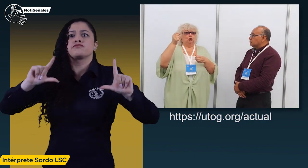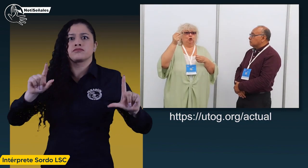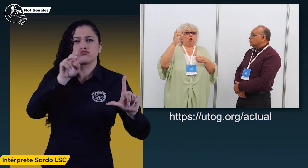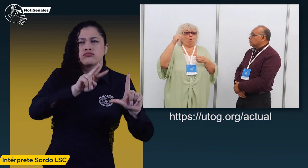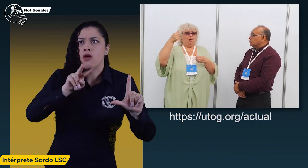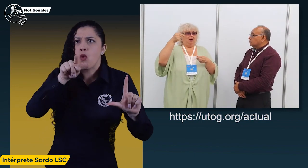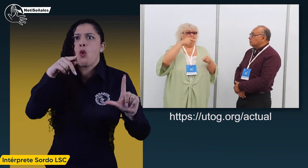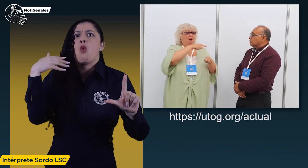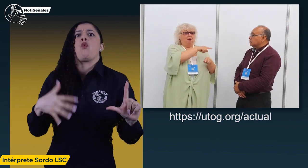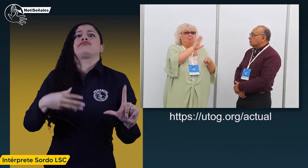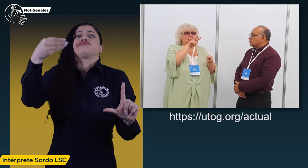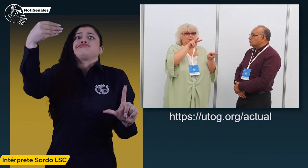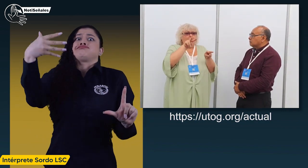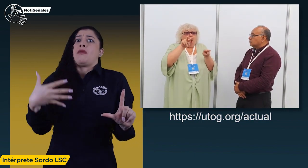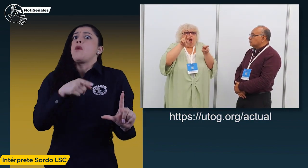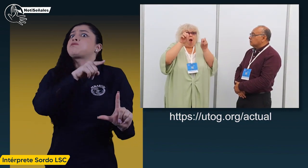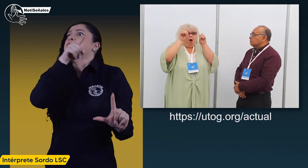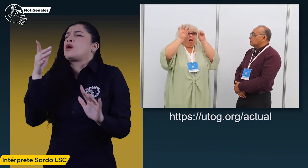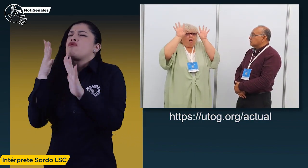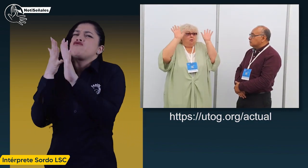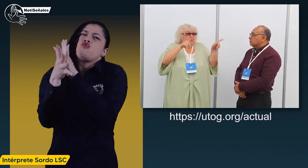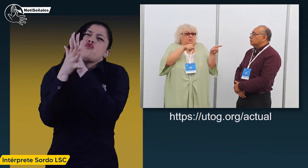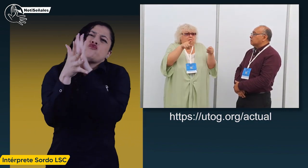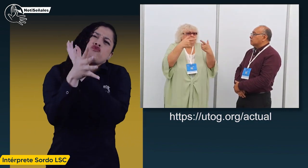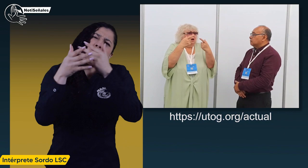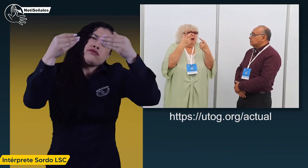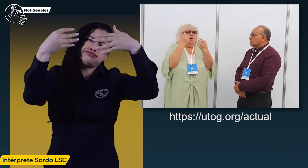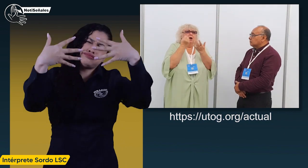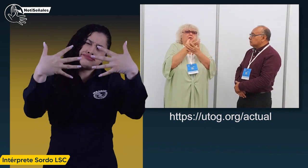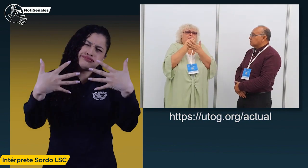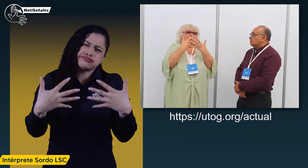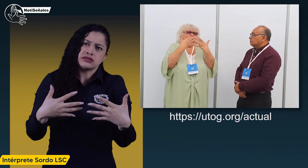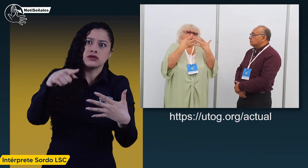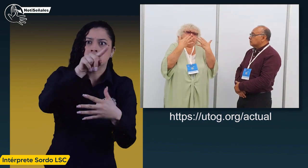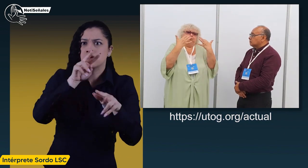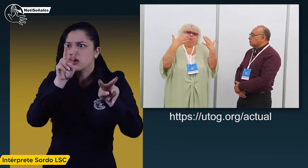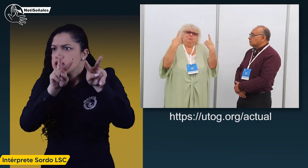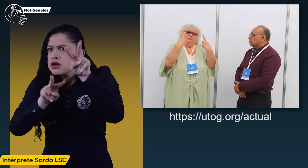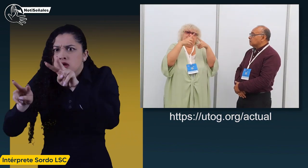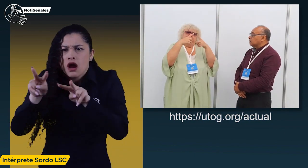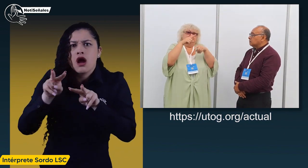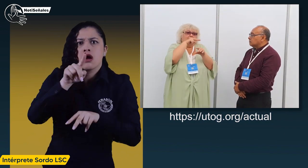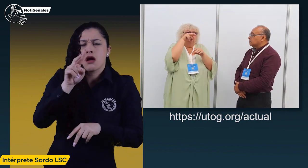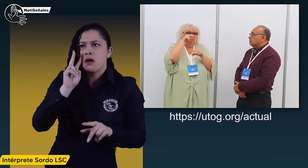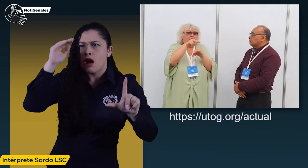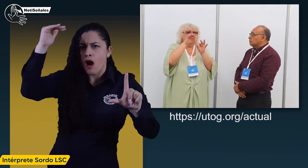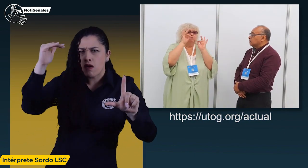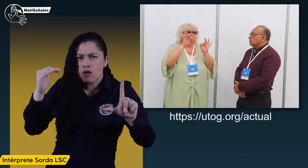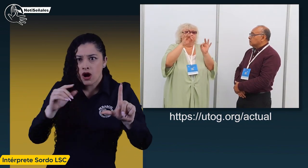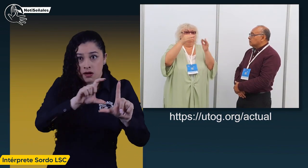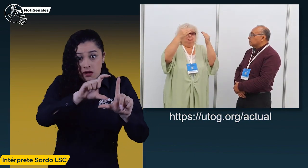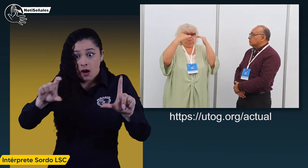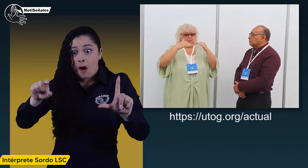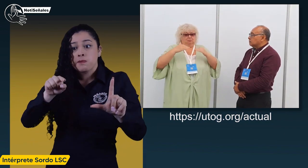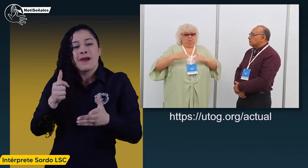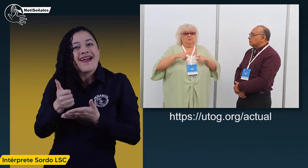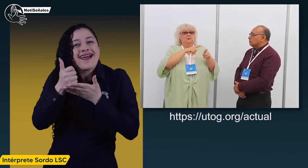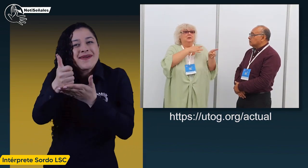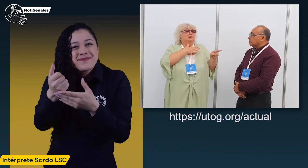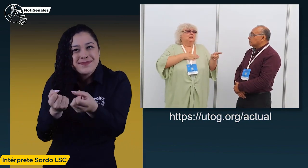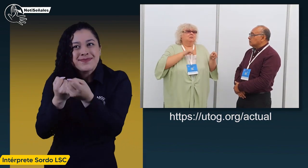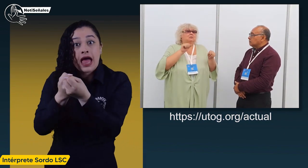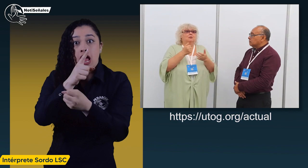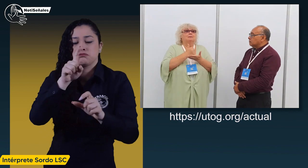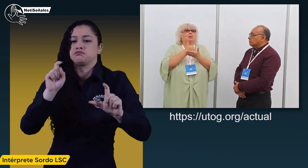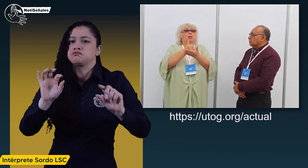sordos allí podrán ver mucha información en la parte inferior de la página hay una sección donde podrás apoyarnos al darle clic